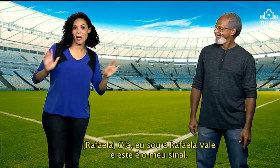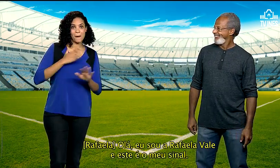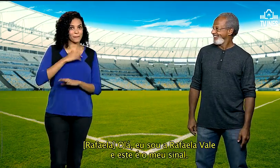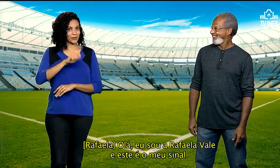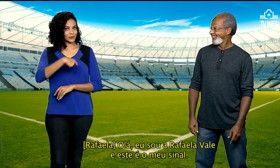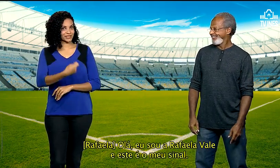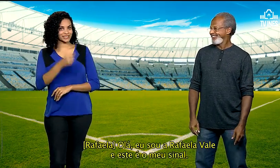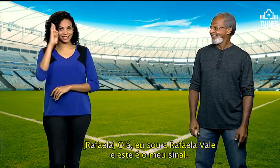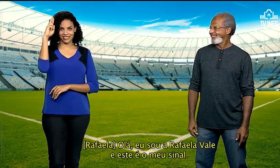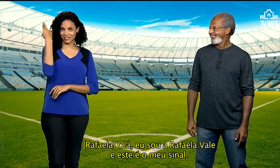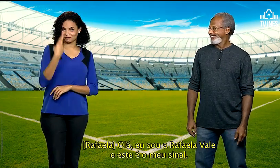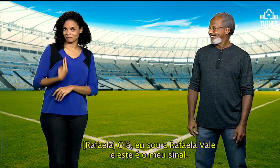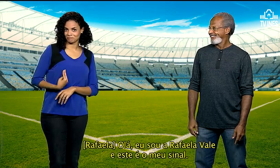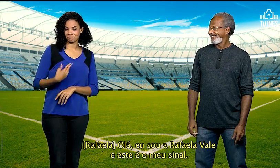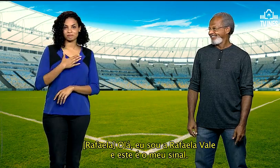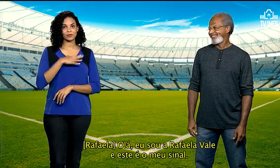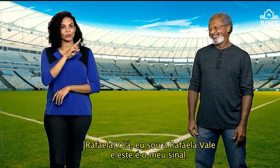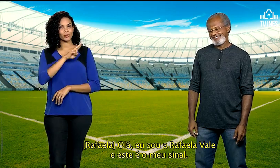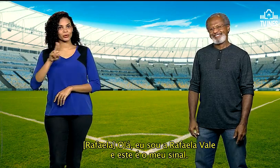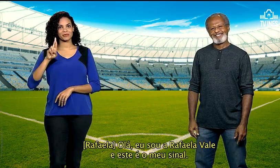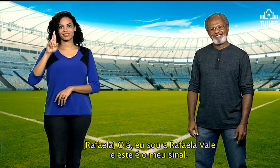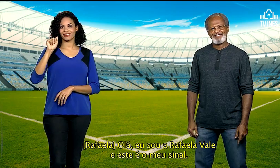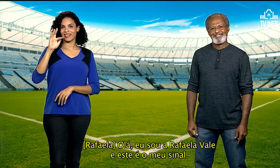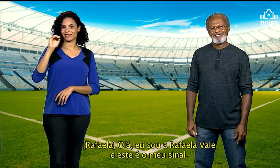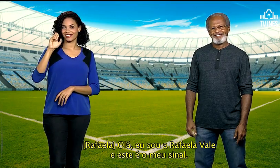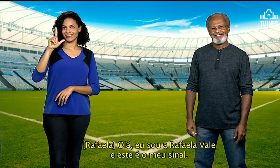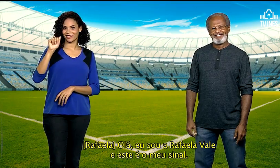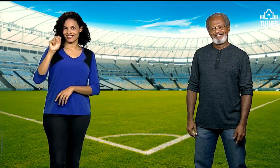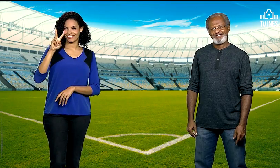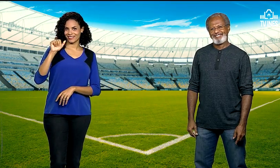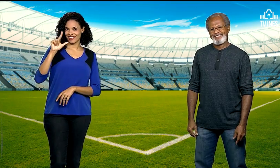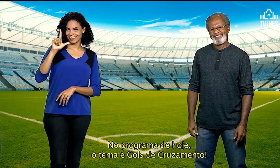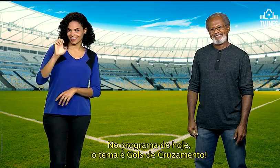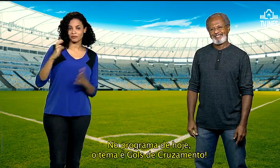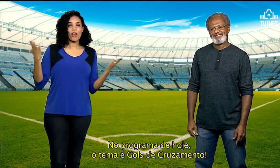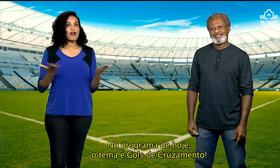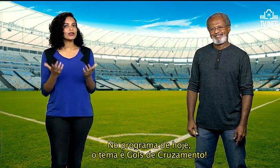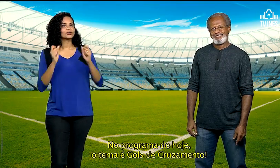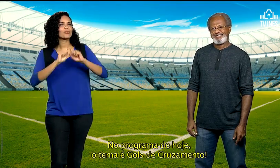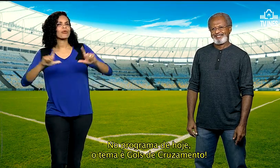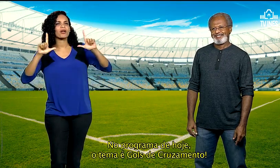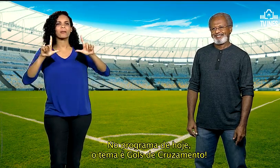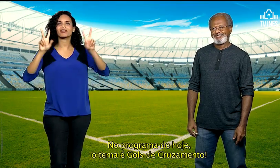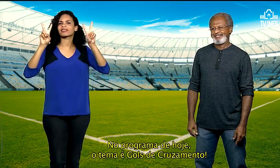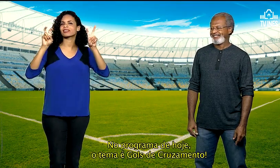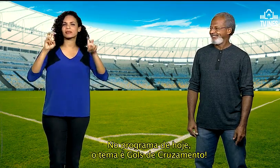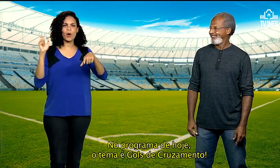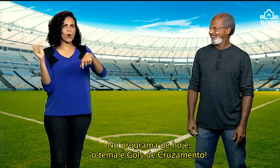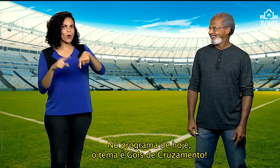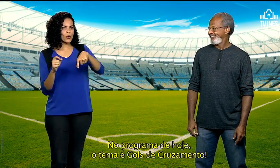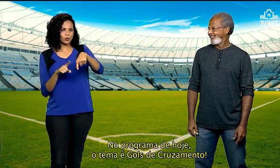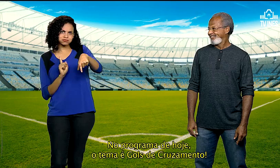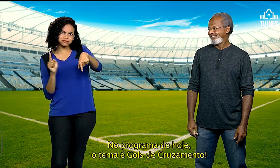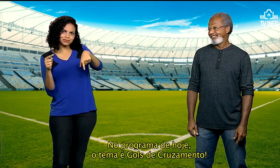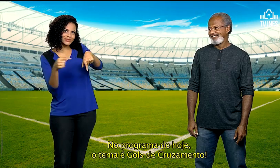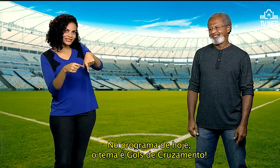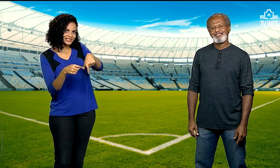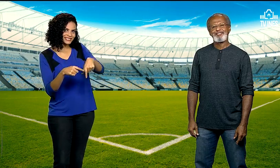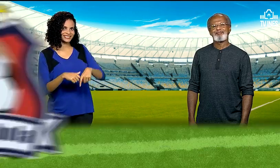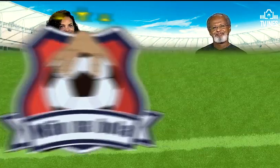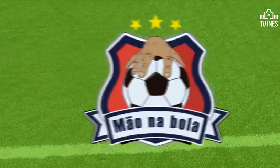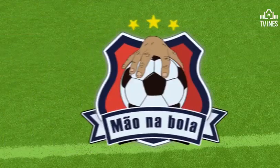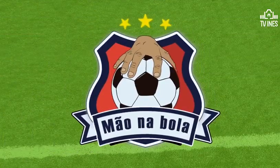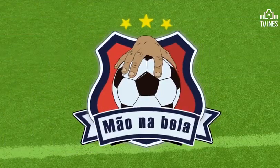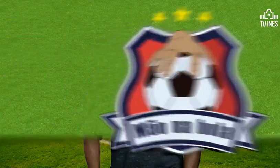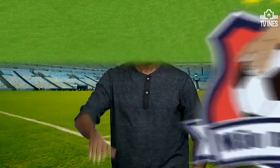Olá, eu sou a Rafaela Valle e este é o meu sinal. No programa de hoje, o tema é gols de cruzamento.